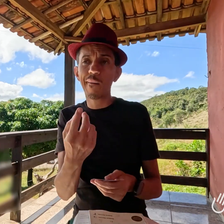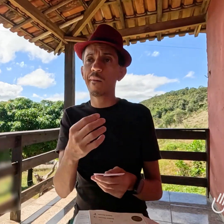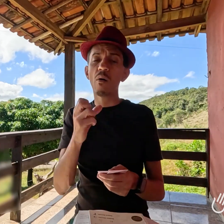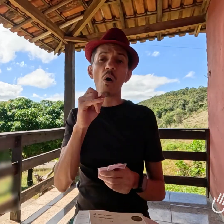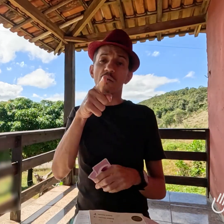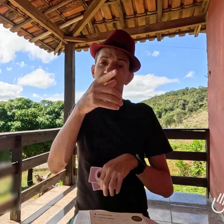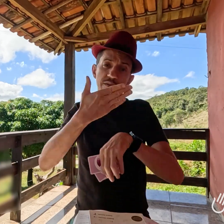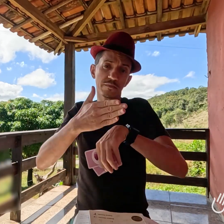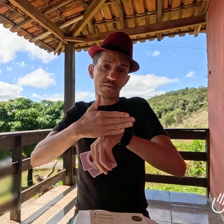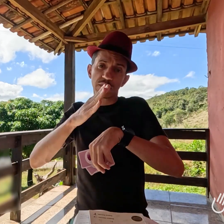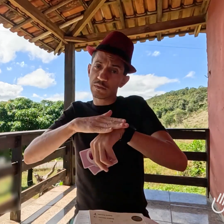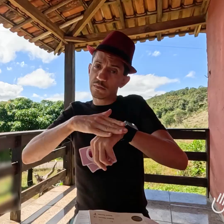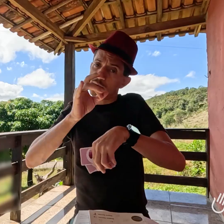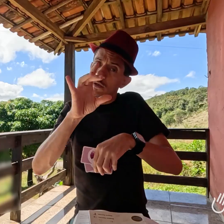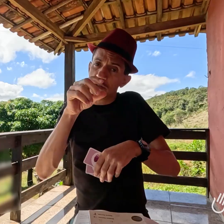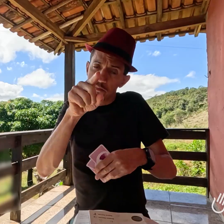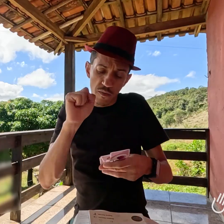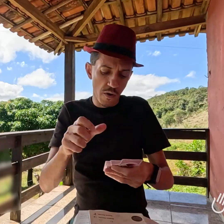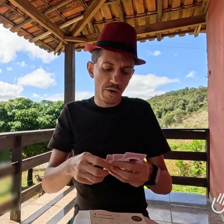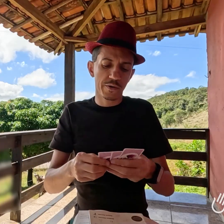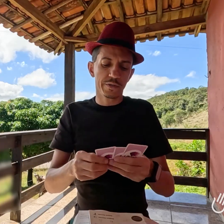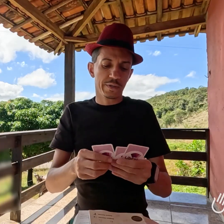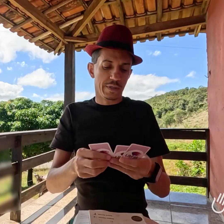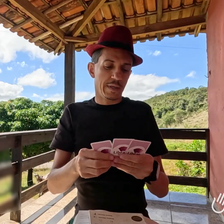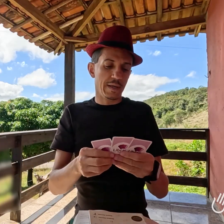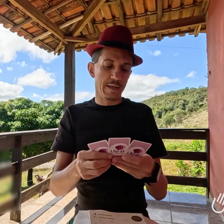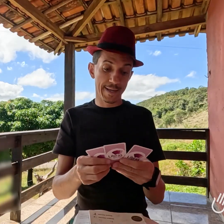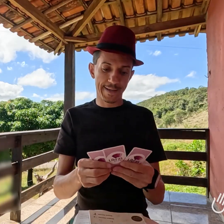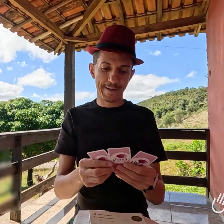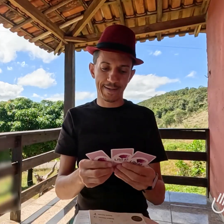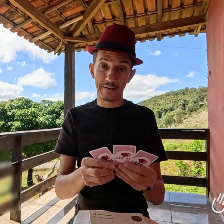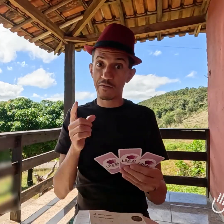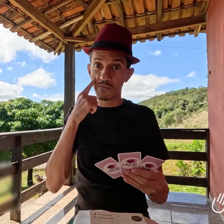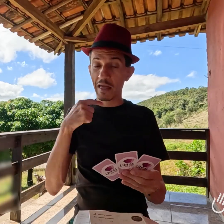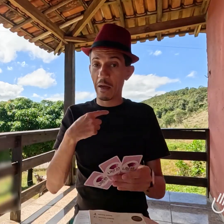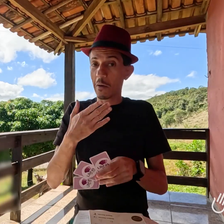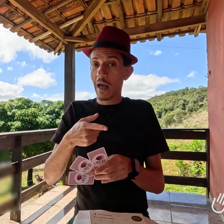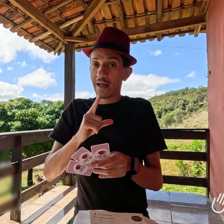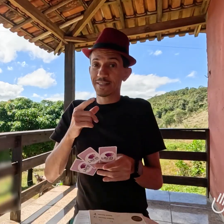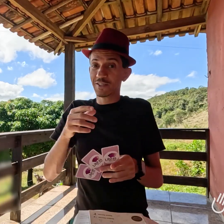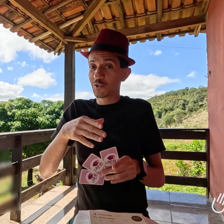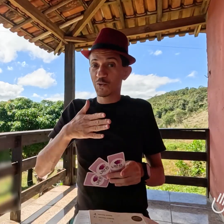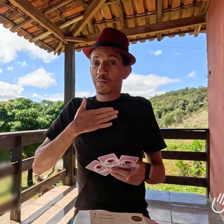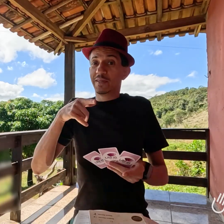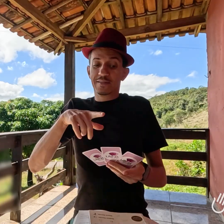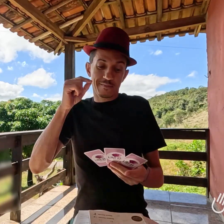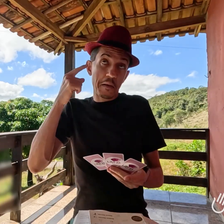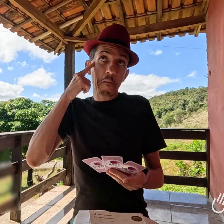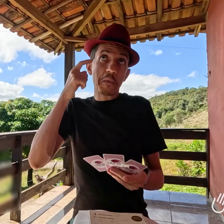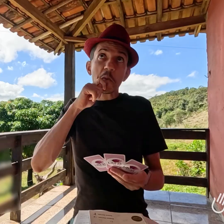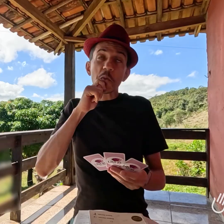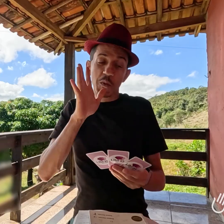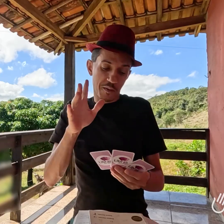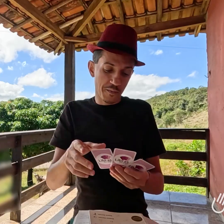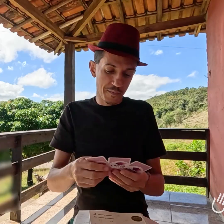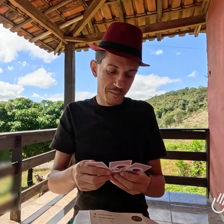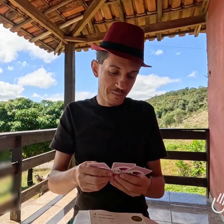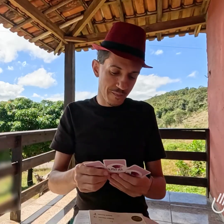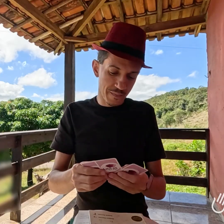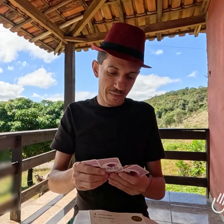Aí pode ser que cada aluno vai pegar uma carta, ou que vão pegar 3 cartas. Nesse caso aqui, olha, eu peguei cartas aleatórias aqui, não